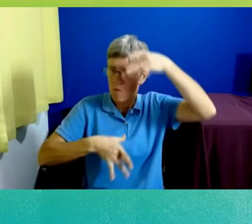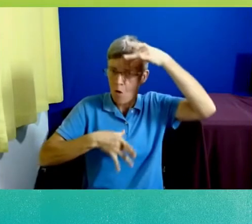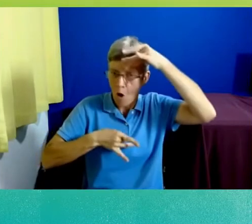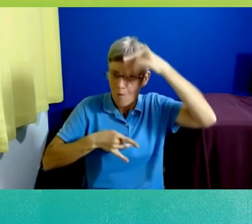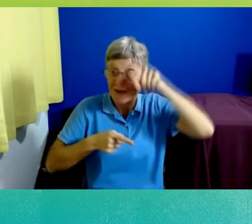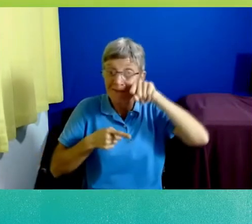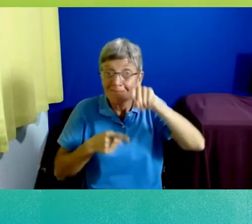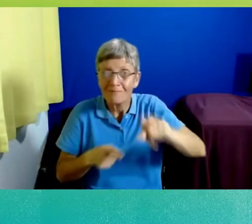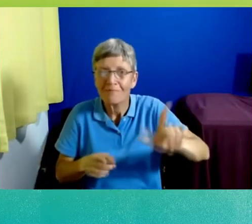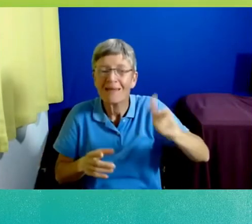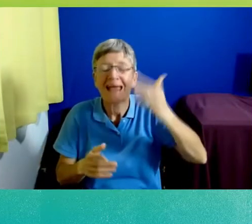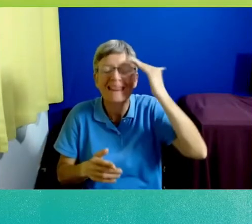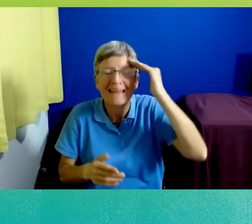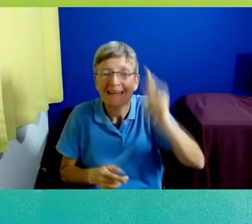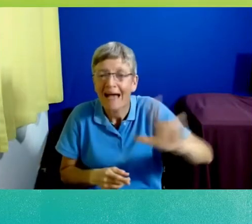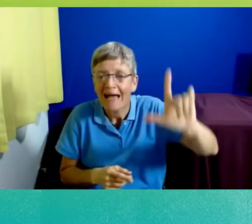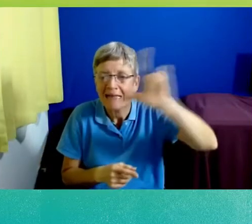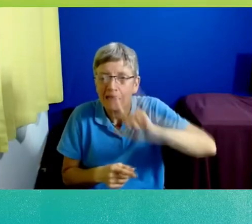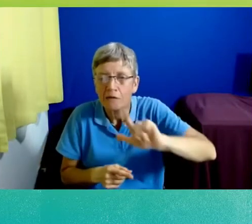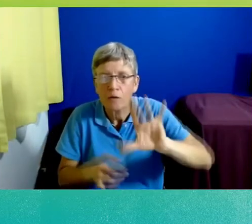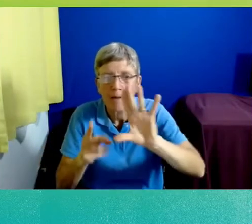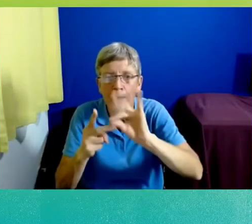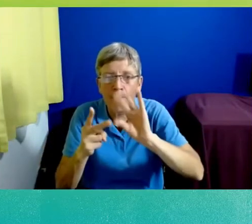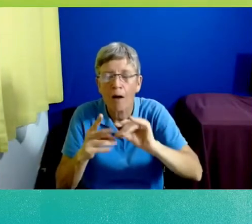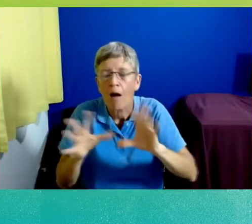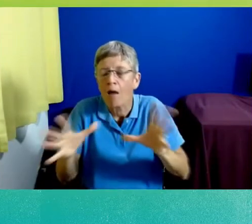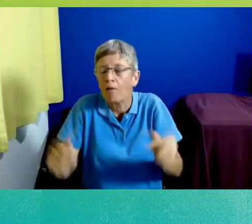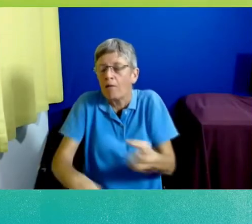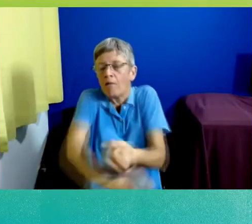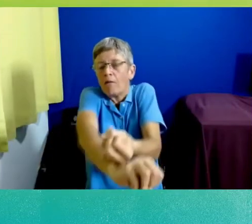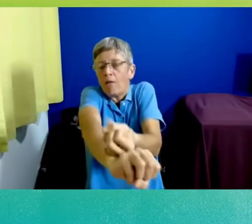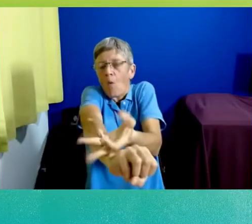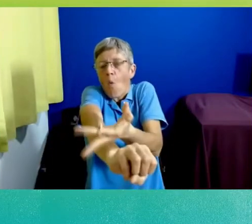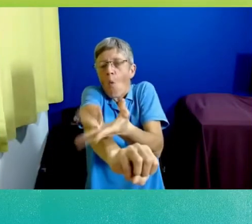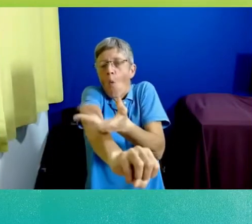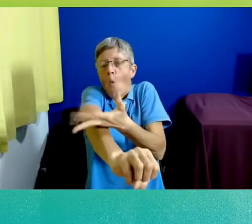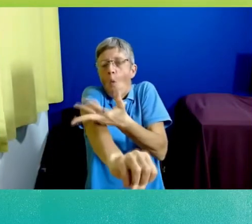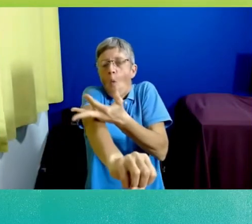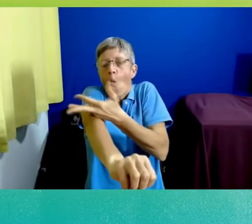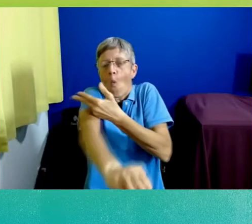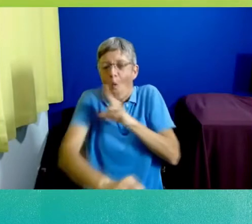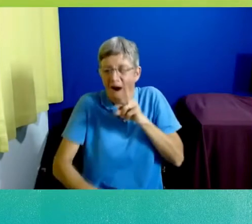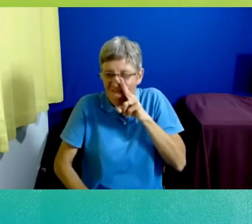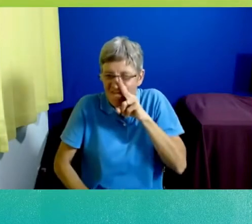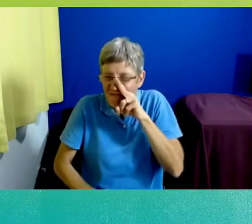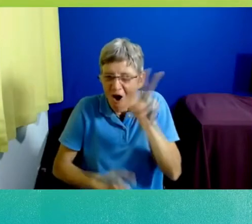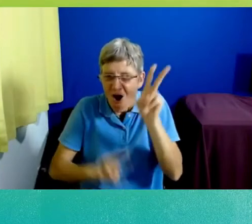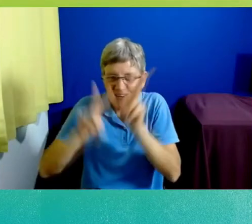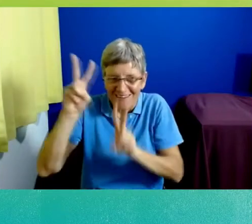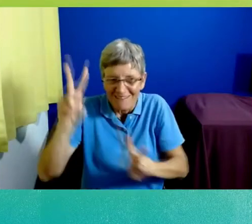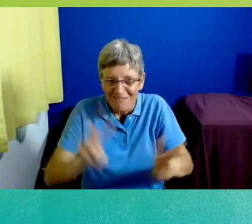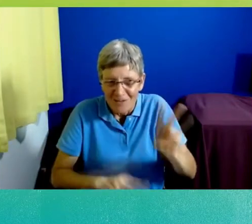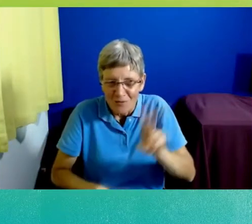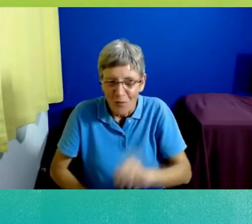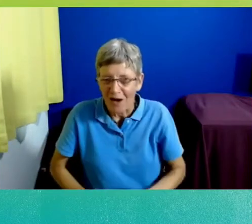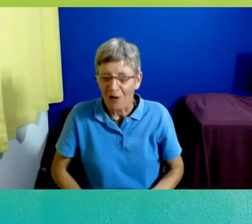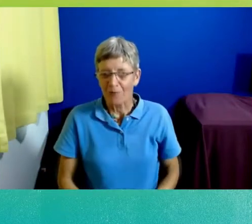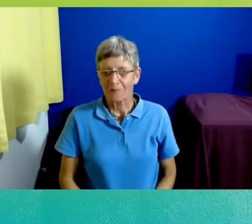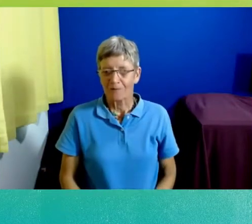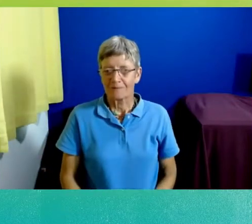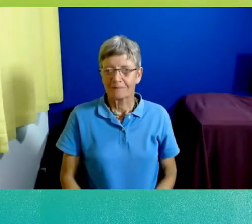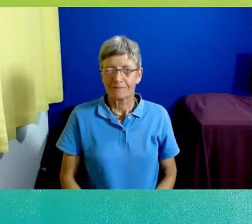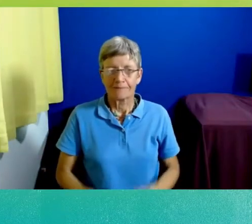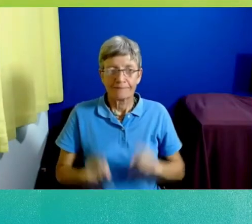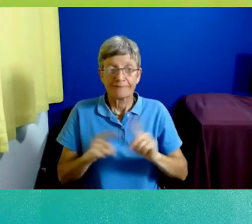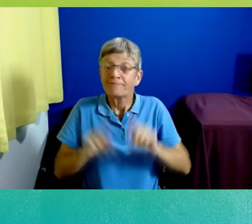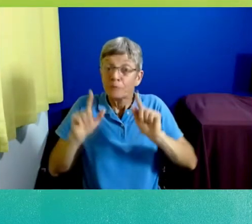cenário, na questão visual, a incorporação, tá? A literatura surda, ela emociona por